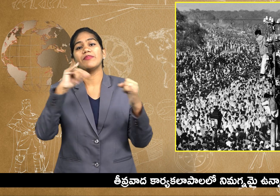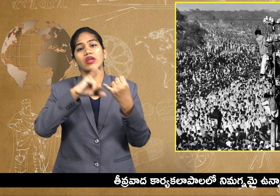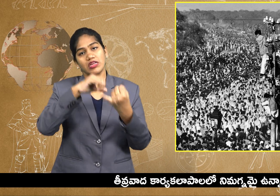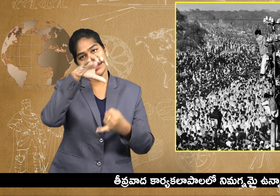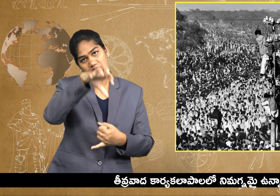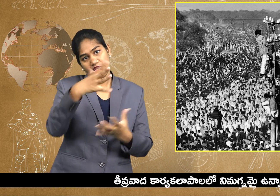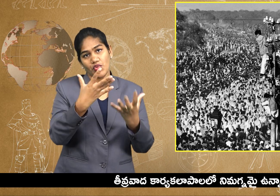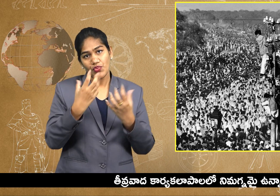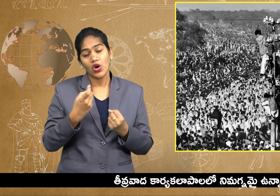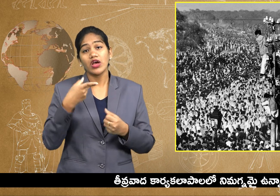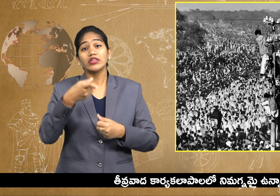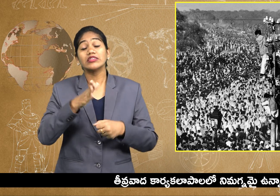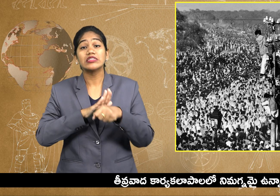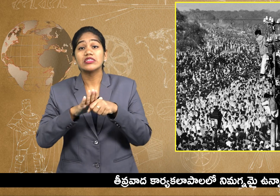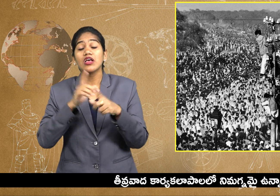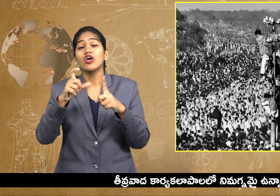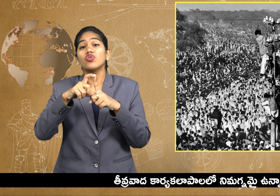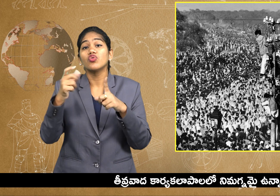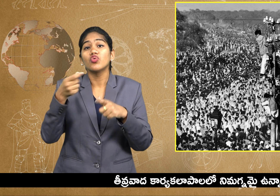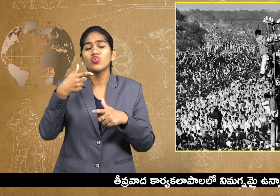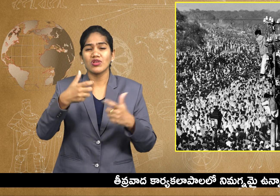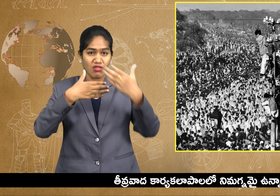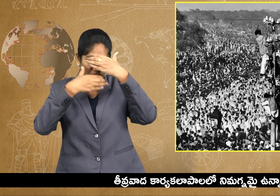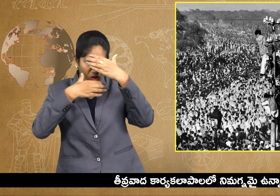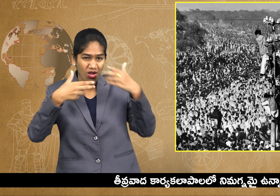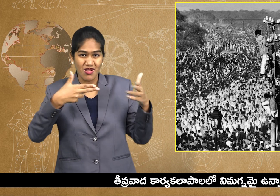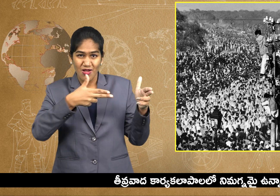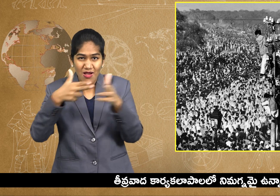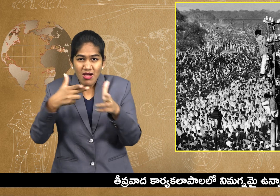తీవ్రవాద కార్యకలాపాల్లో నిమగ్నమై ఉన్నాయి.